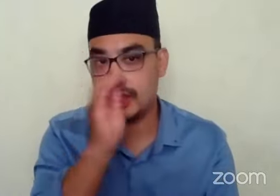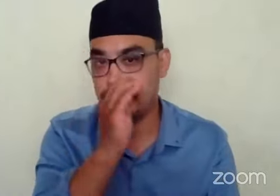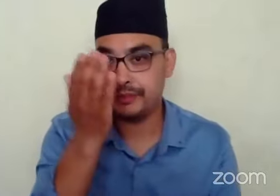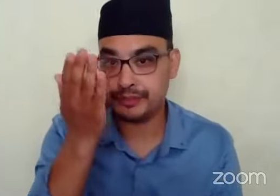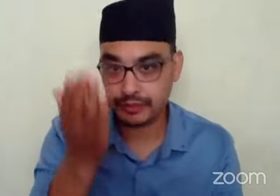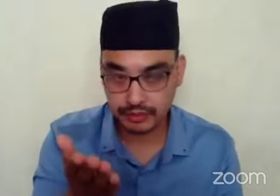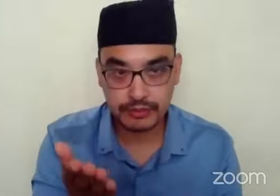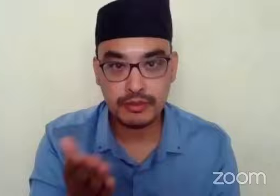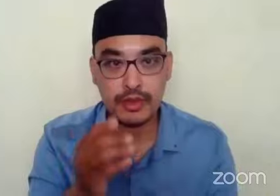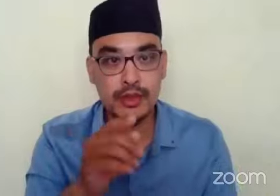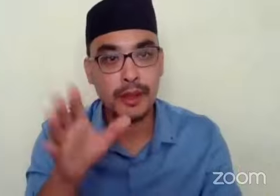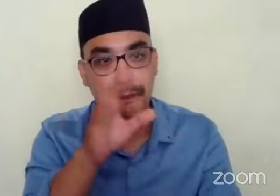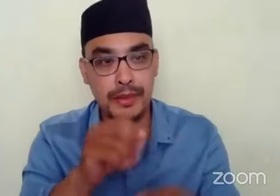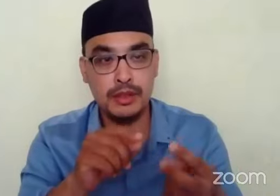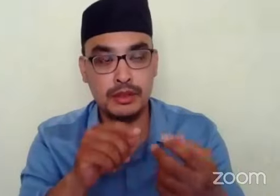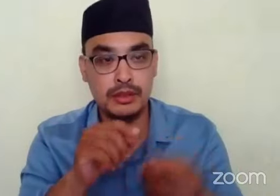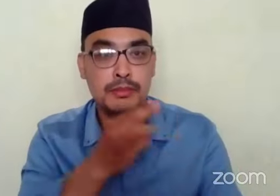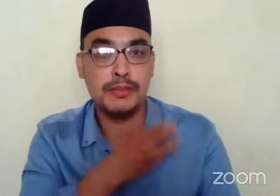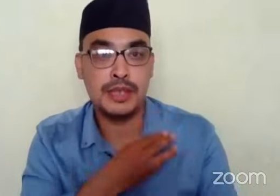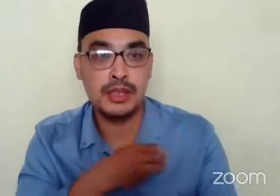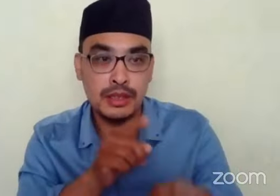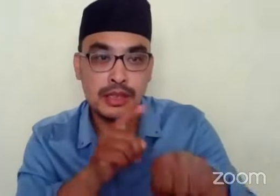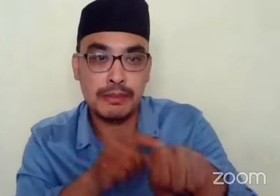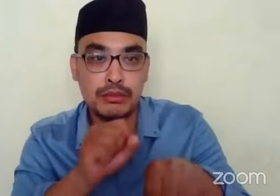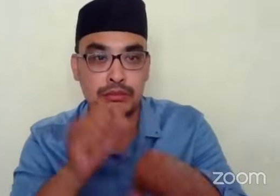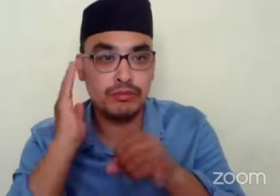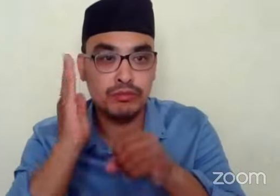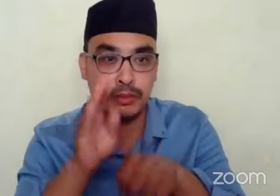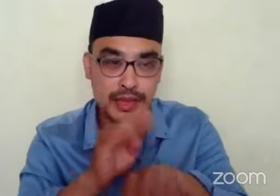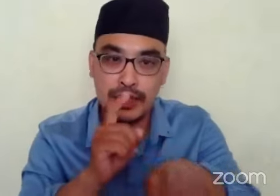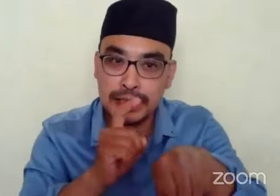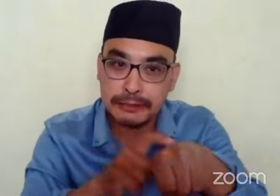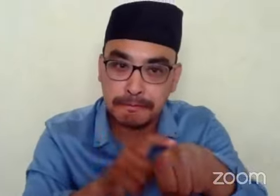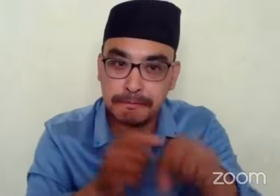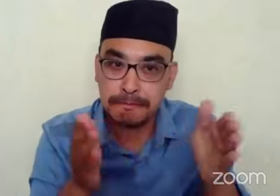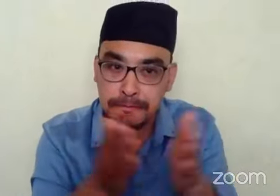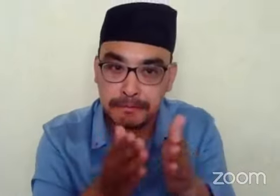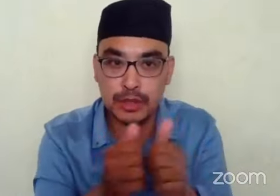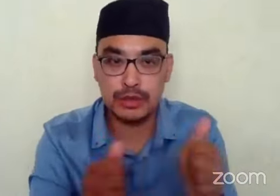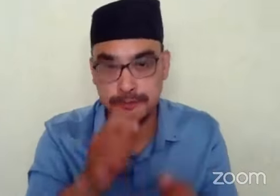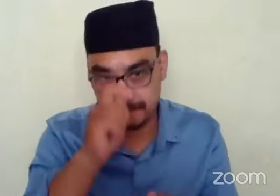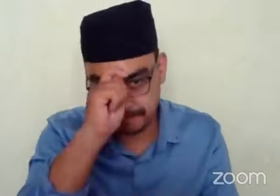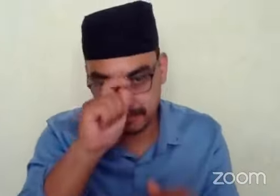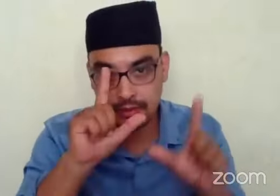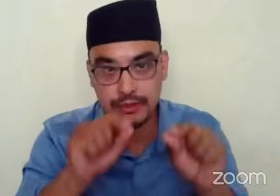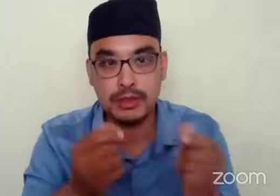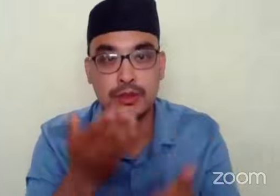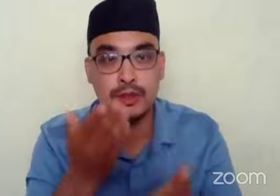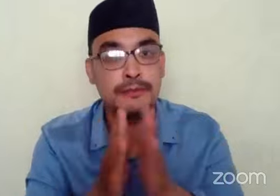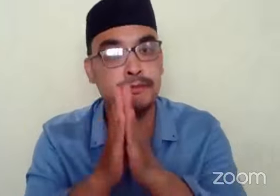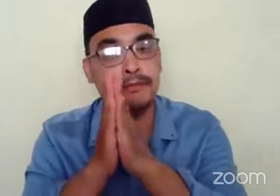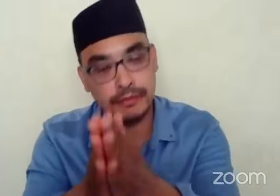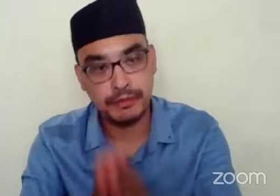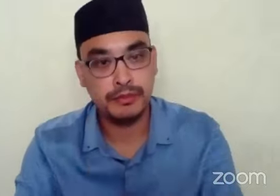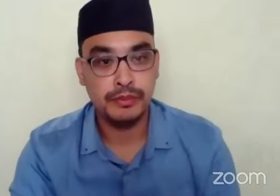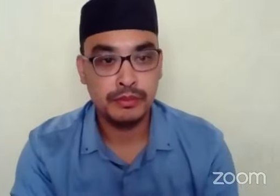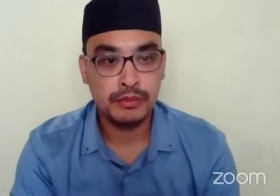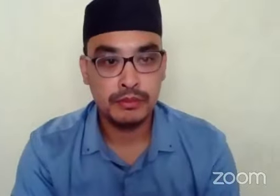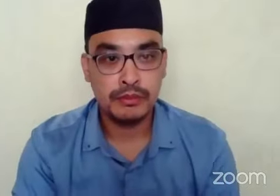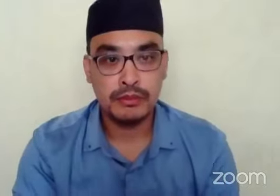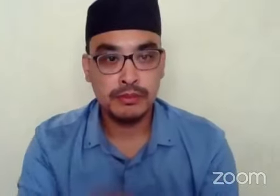सकभर चाहिँ सबै प्यानलिस्टहरूले टाइममा अलिकति टाइम्सलाई पनि ख्याल गरिदिनु भयो भनेदेखि चाहिँ सहज होला। हुन्छ